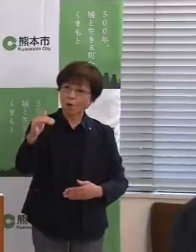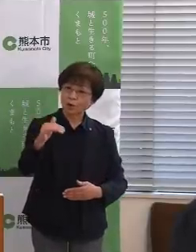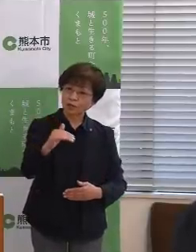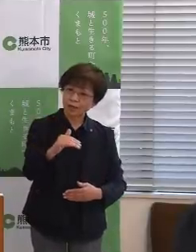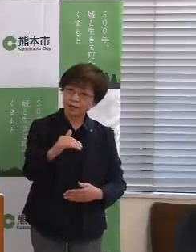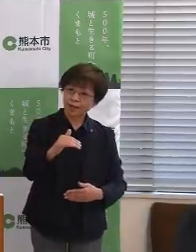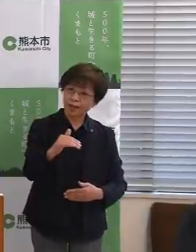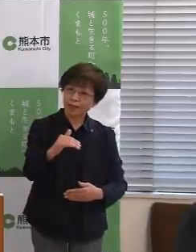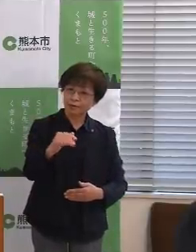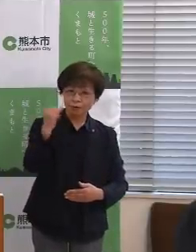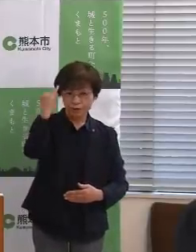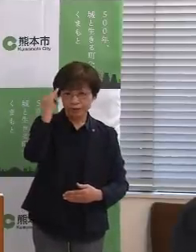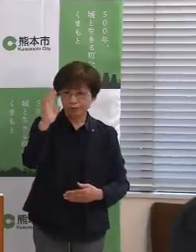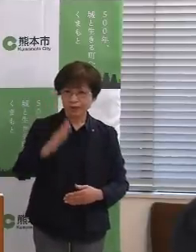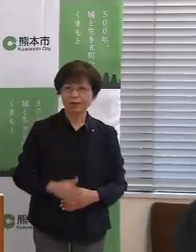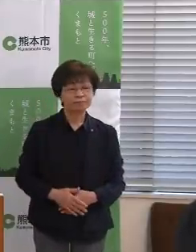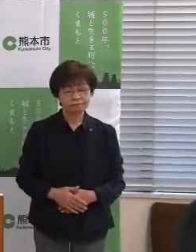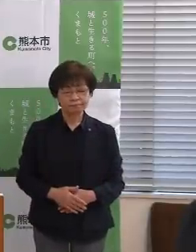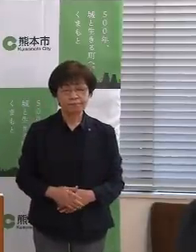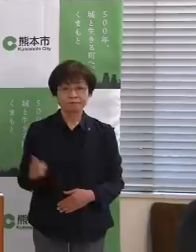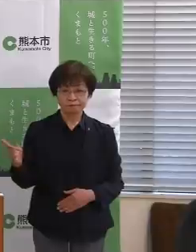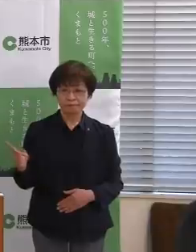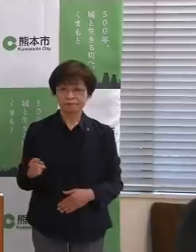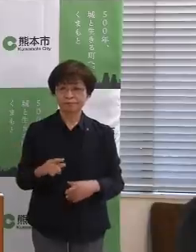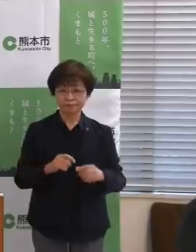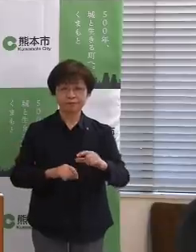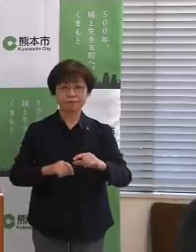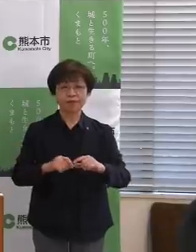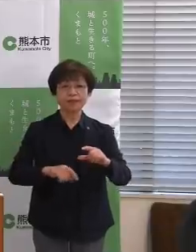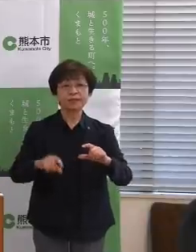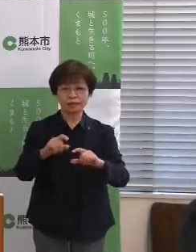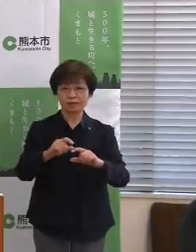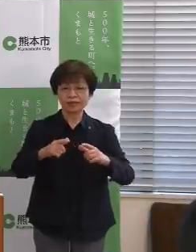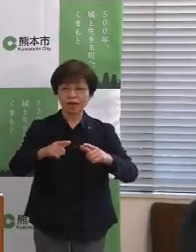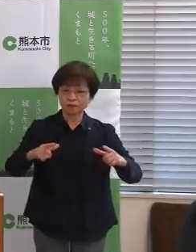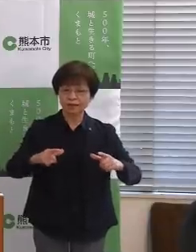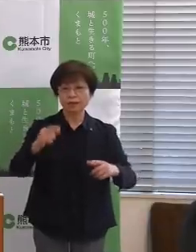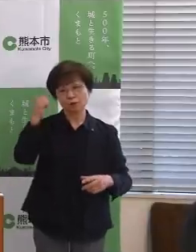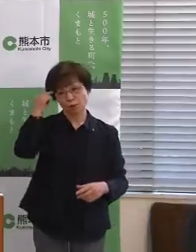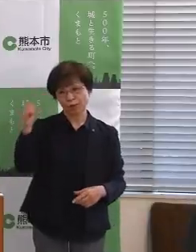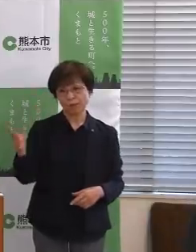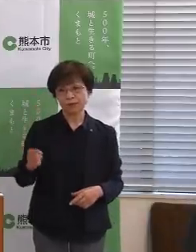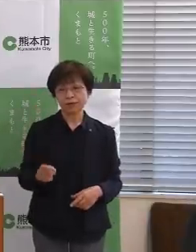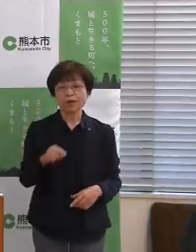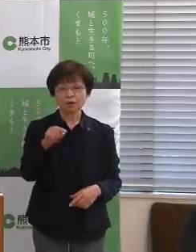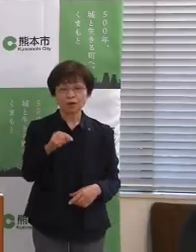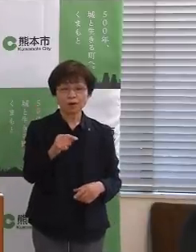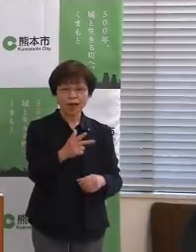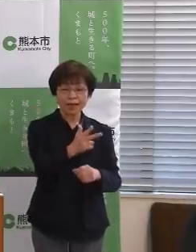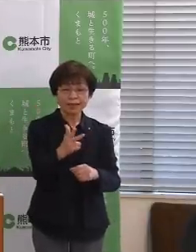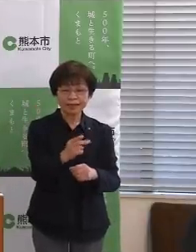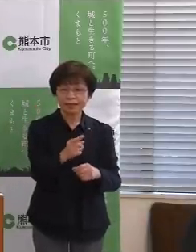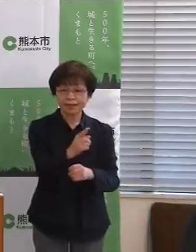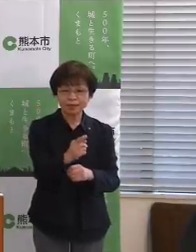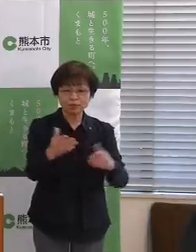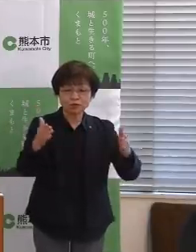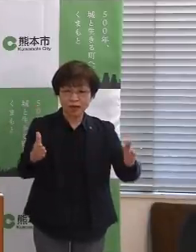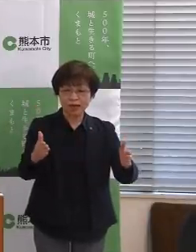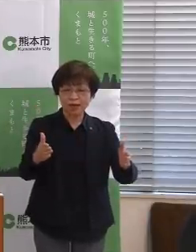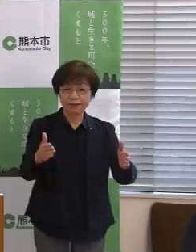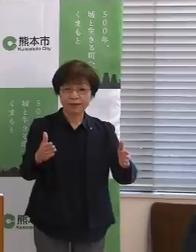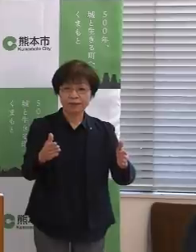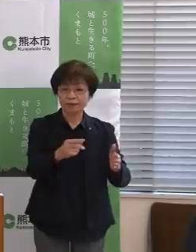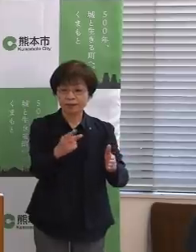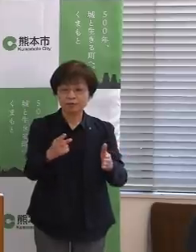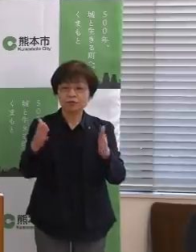収まったという認識ではない と全くないどころか拡大をしているという状況ですね。でこれは1週間単位で見ていただくと分かるんですけども、このリスクレベルの